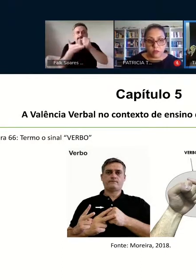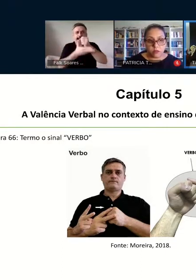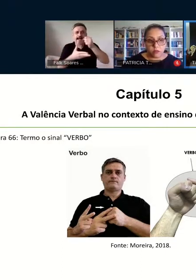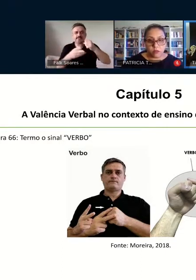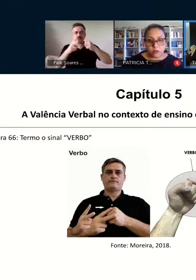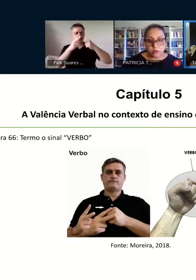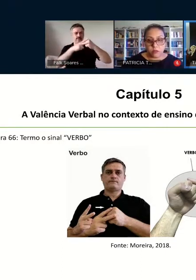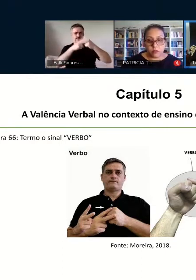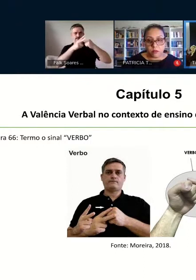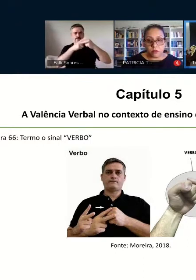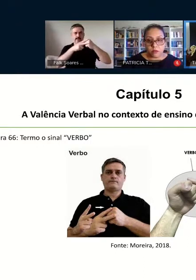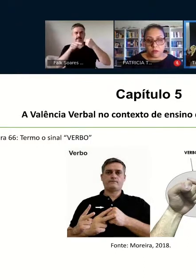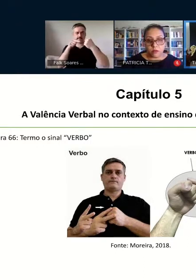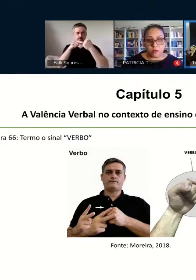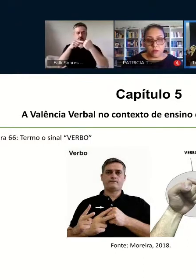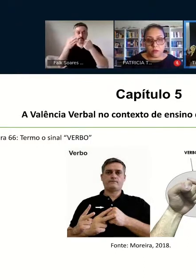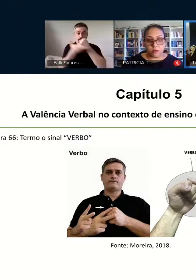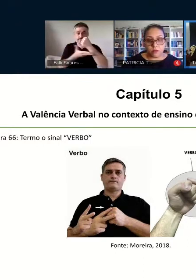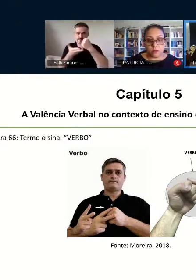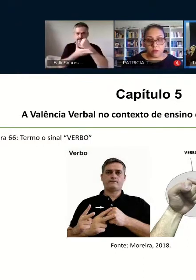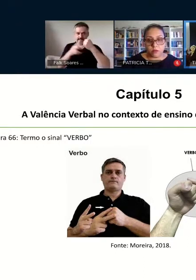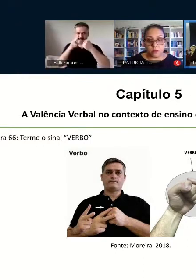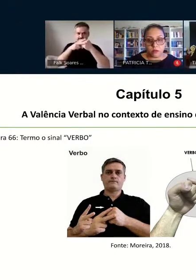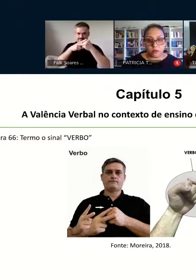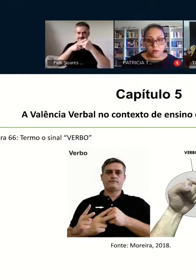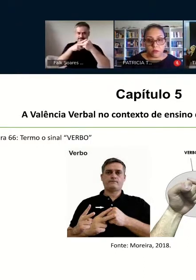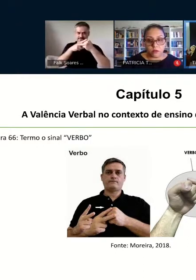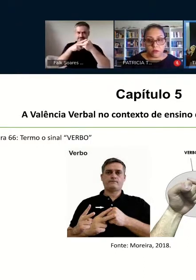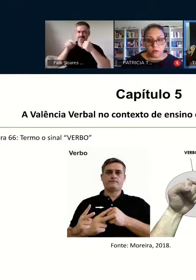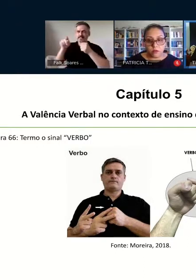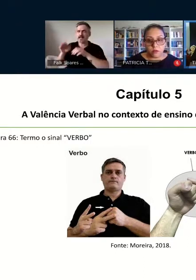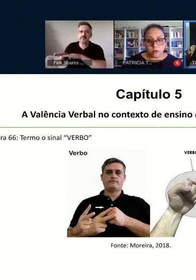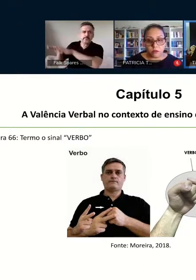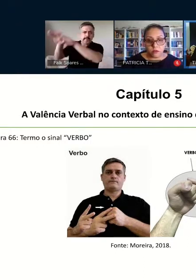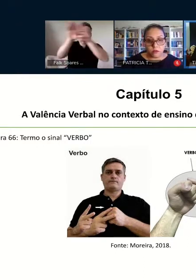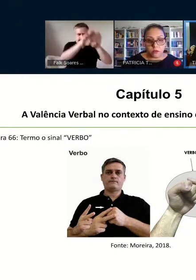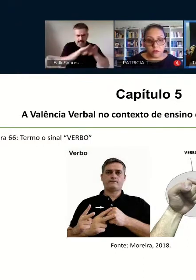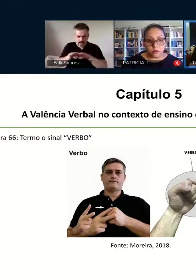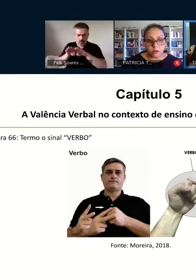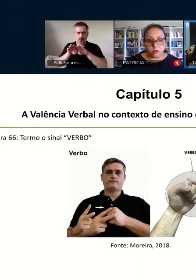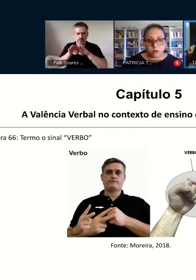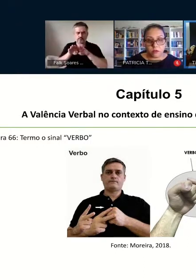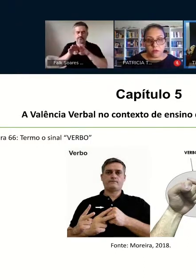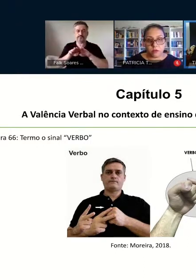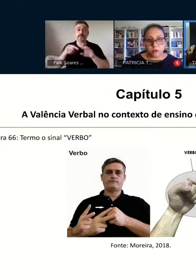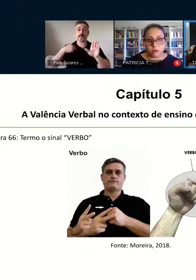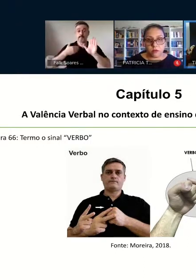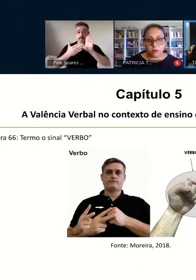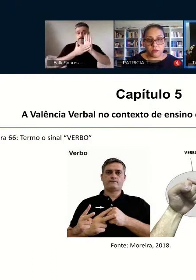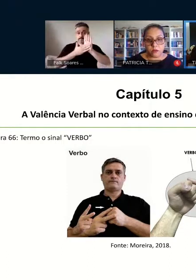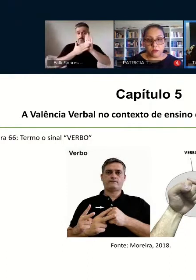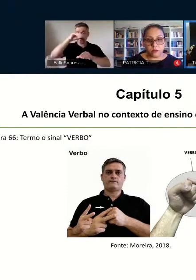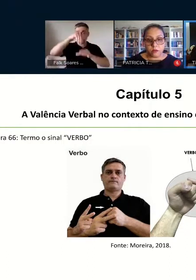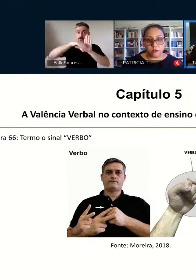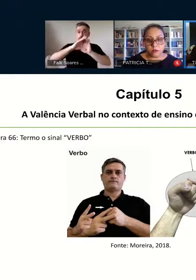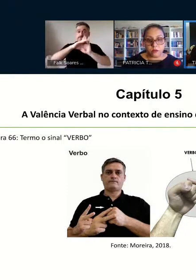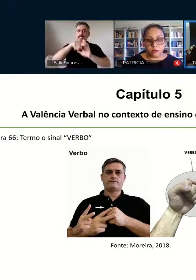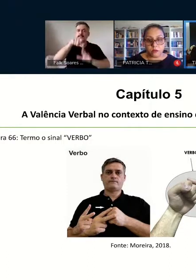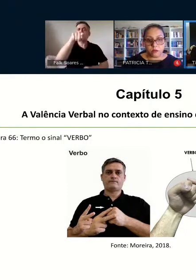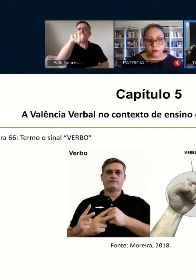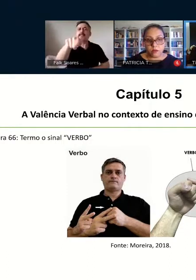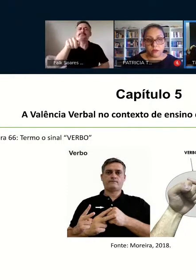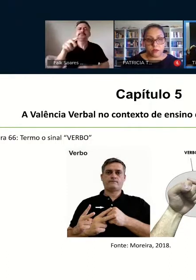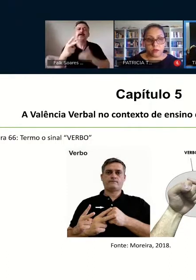temos o sinal para verbo. E aí nós temos essa representação que segue